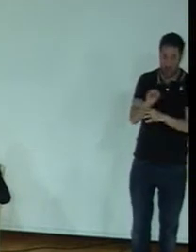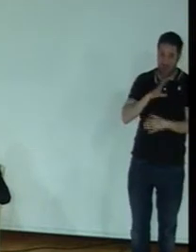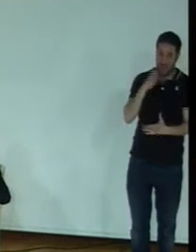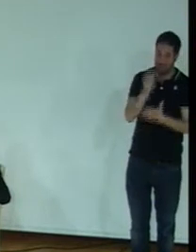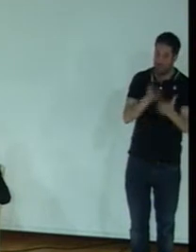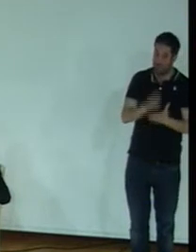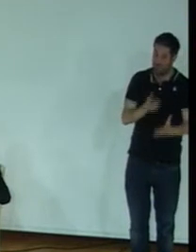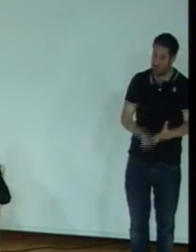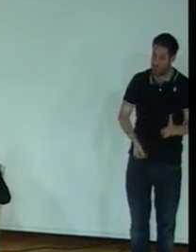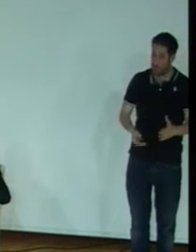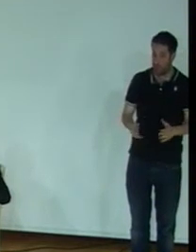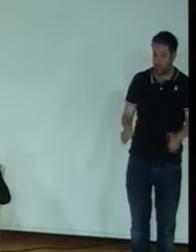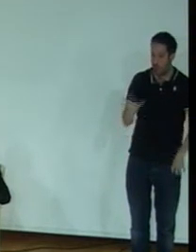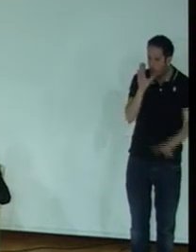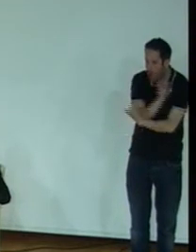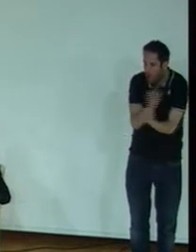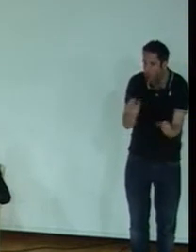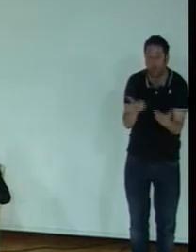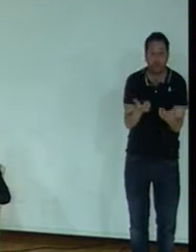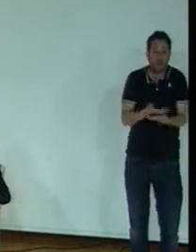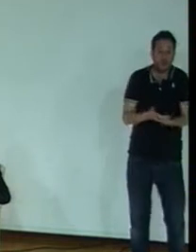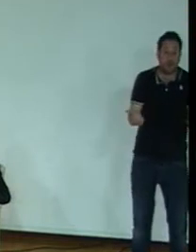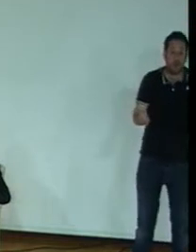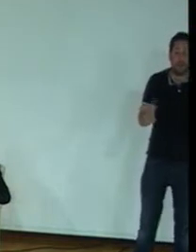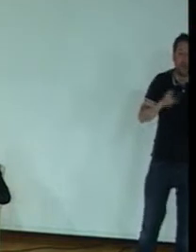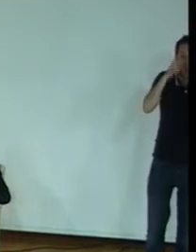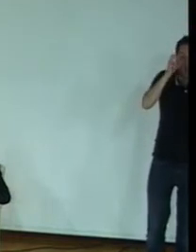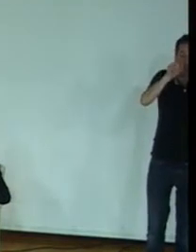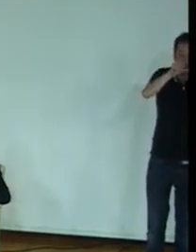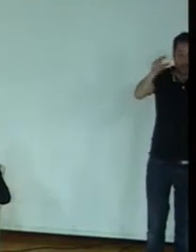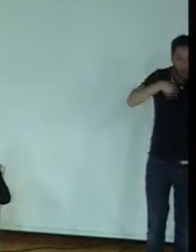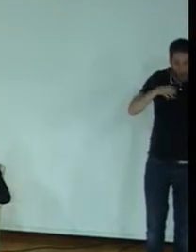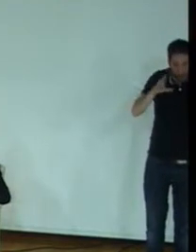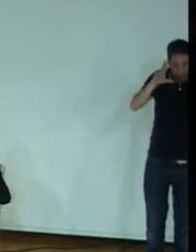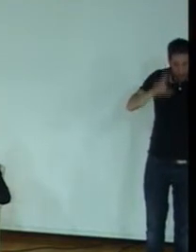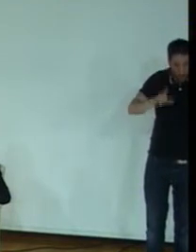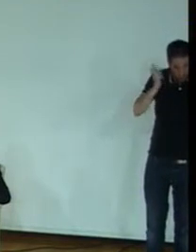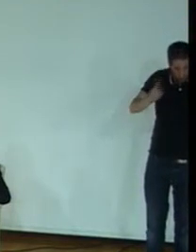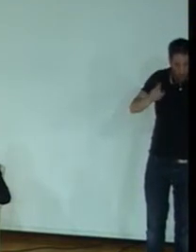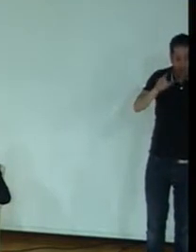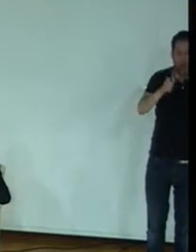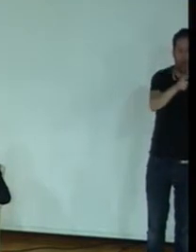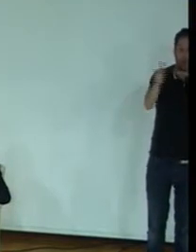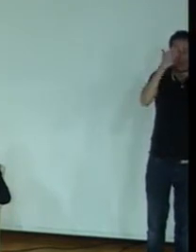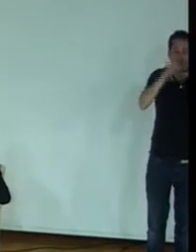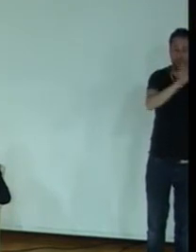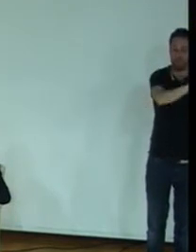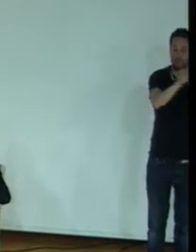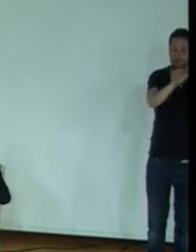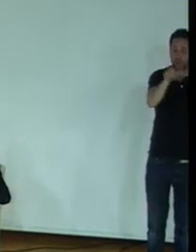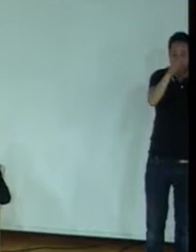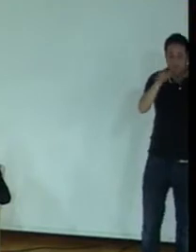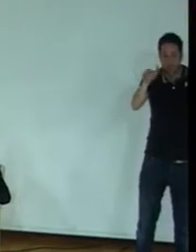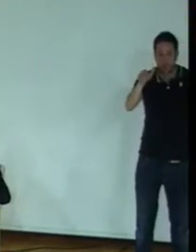qui sont exceptionnels. Il vous suffit, sur la barre d'espace de Google, sans être informaticien, vous tapez le nom d'une grande entreprise, à